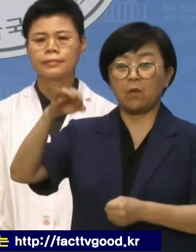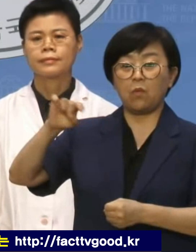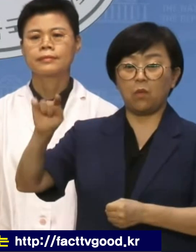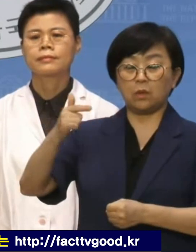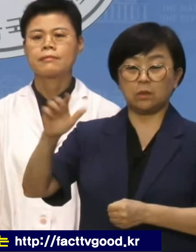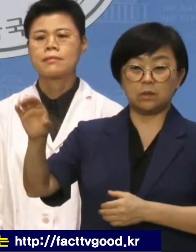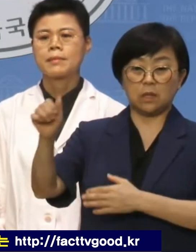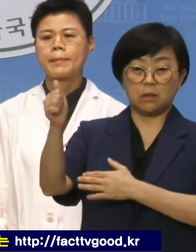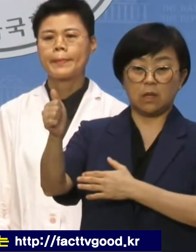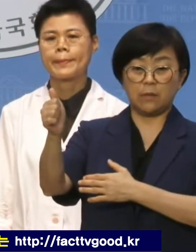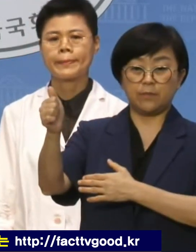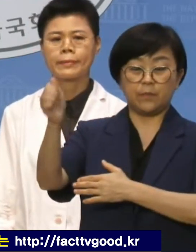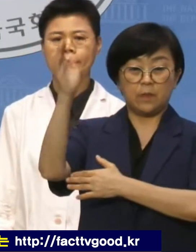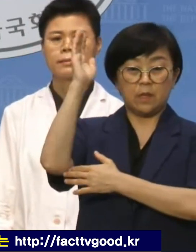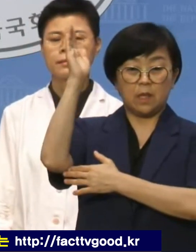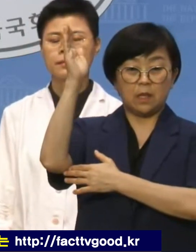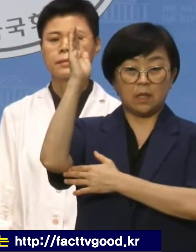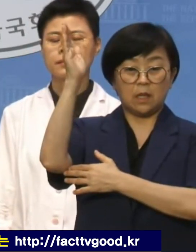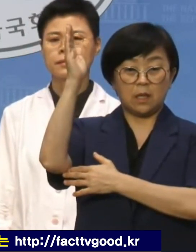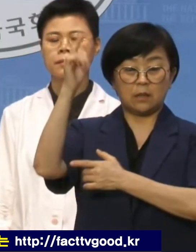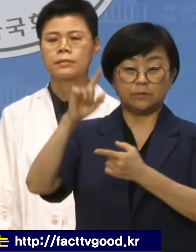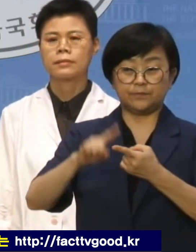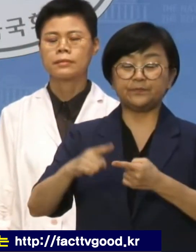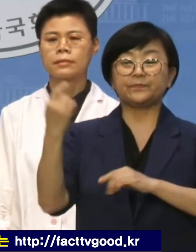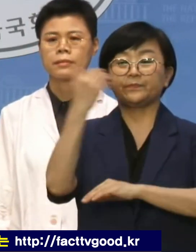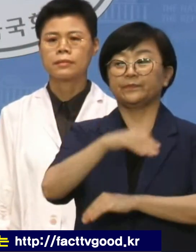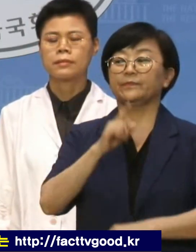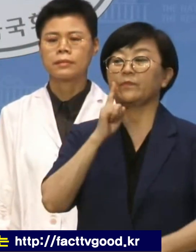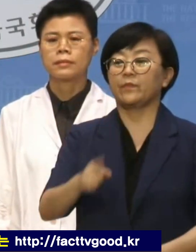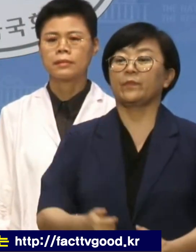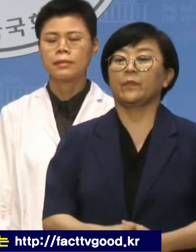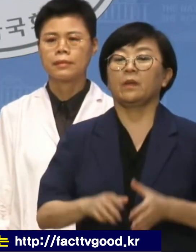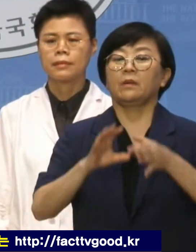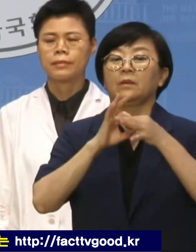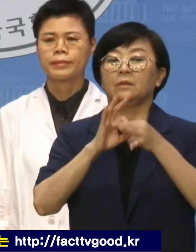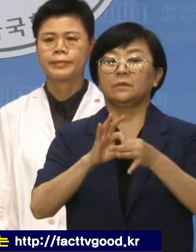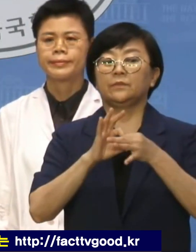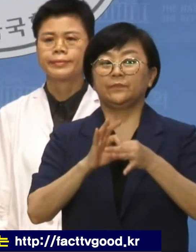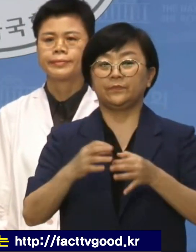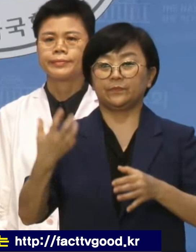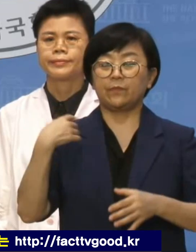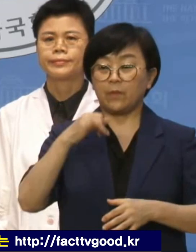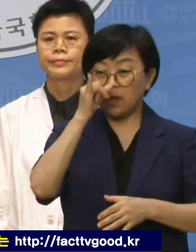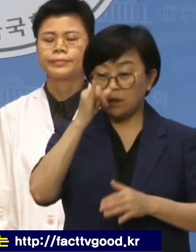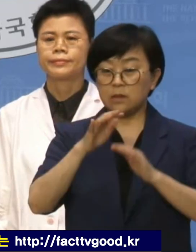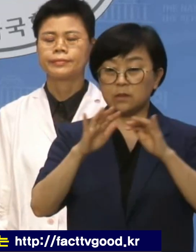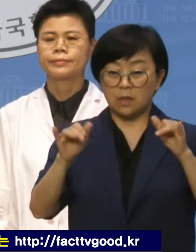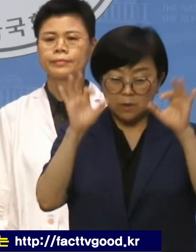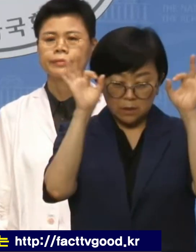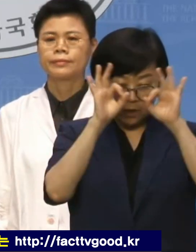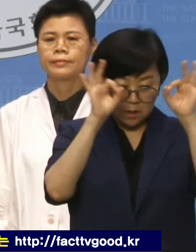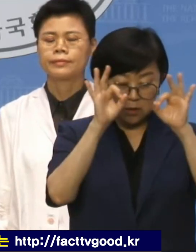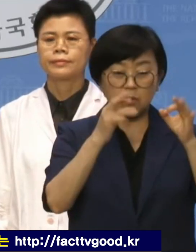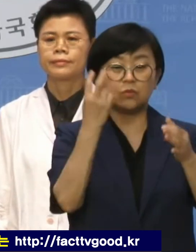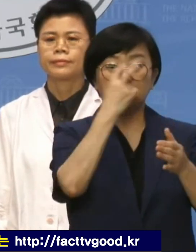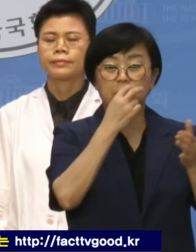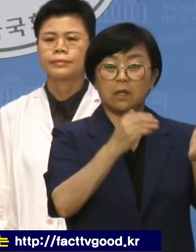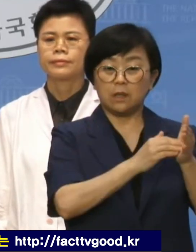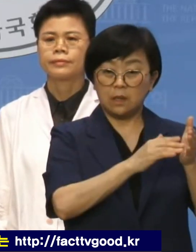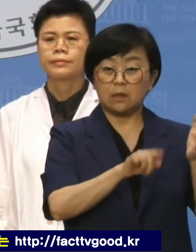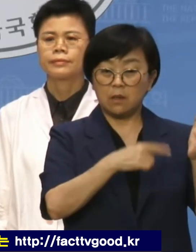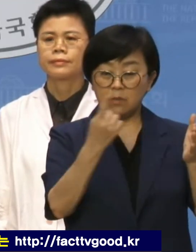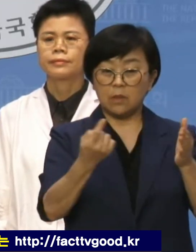장관이 이야기하는 소위 배임일 것입니다. 이와 관련한 책임자를 조사하고 그리고